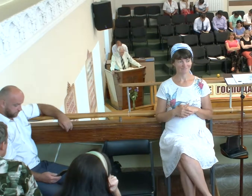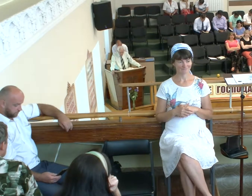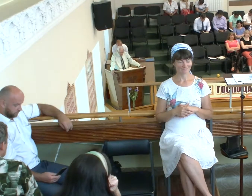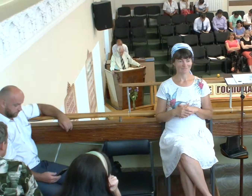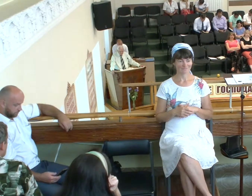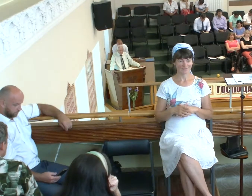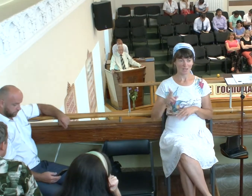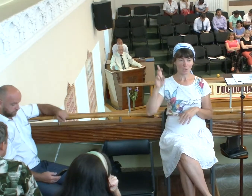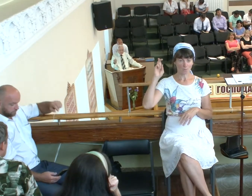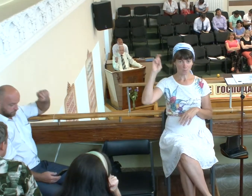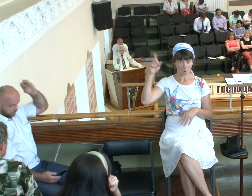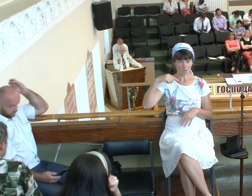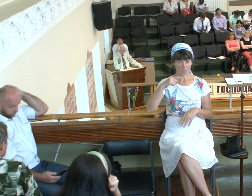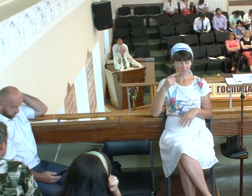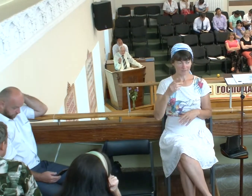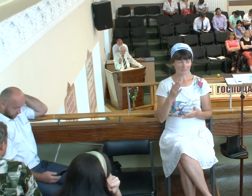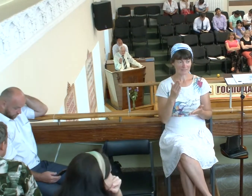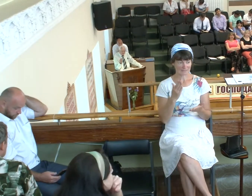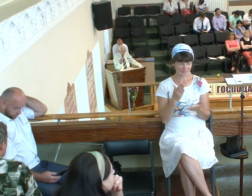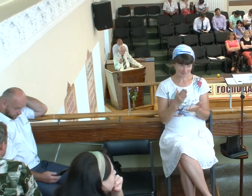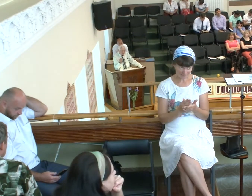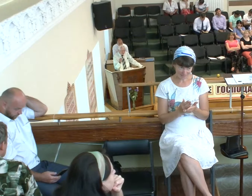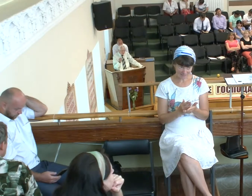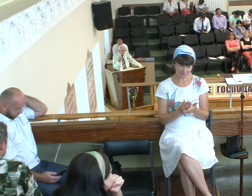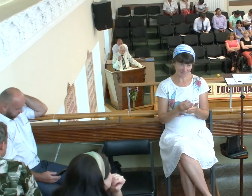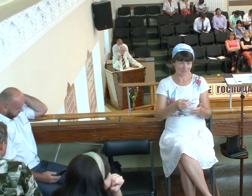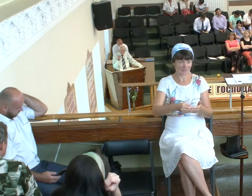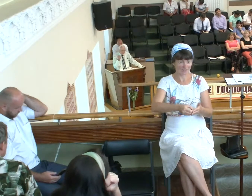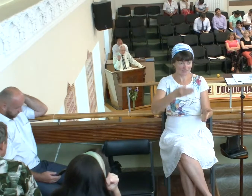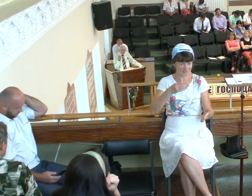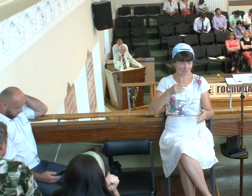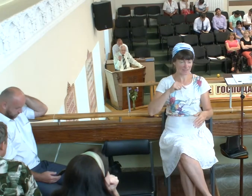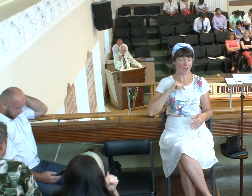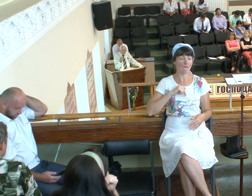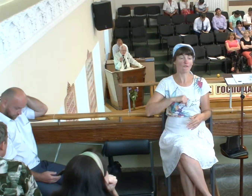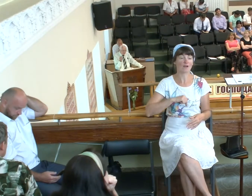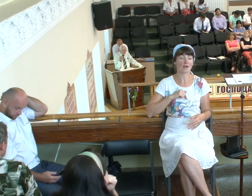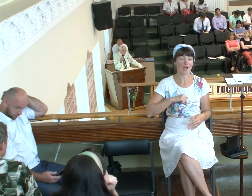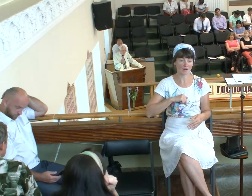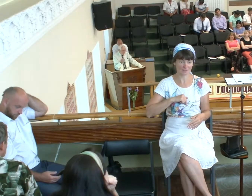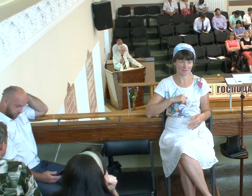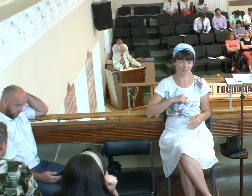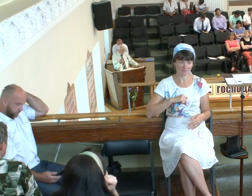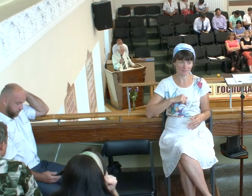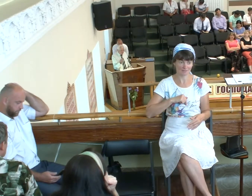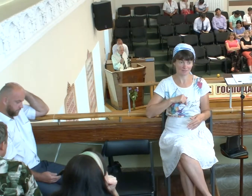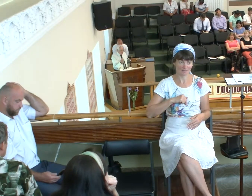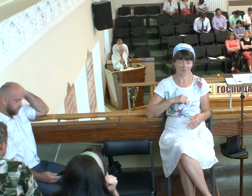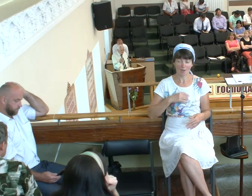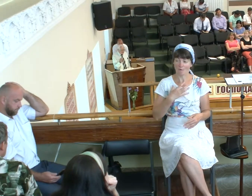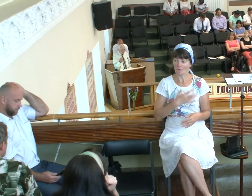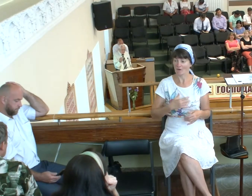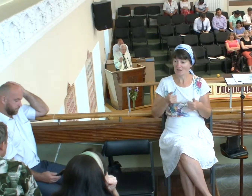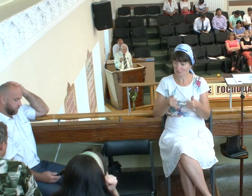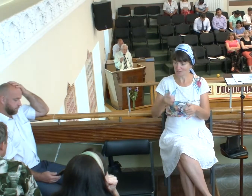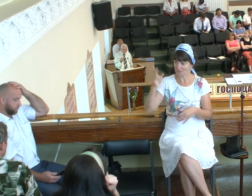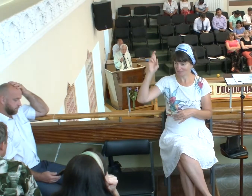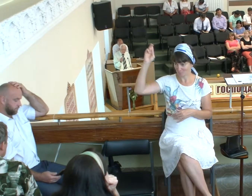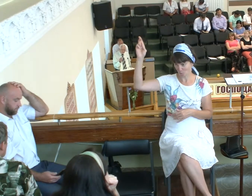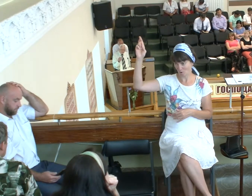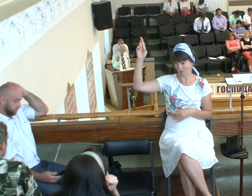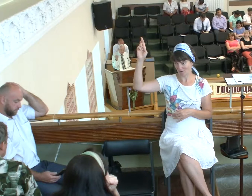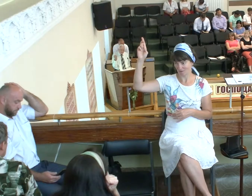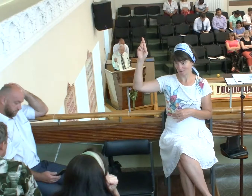Он говорит, что есть нечто в нашем характере, что очень высоко и драгоценно перед Богом. Простите,